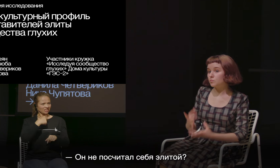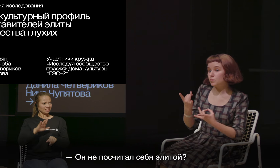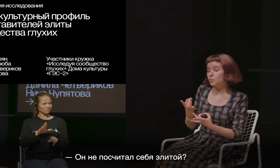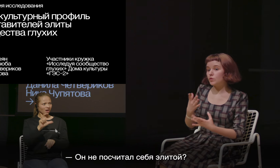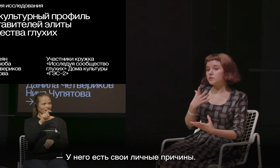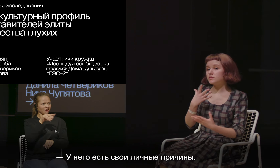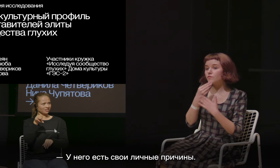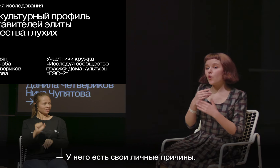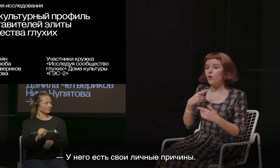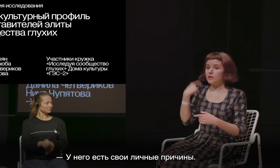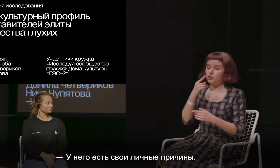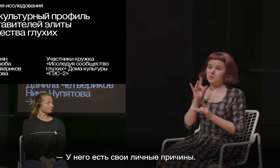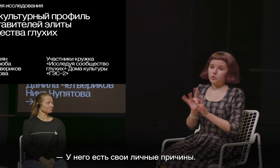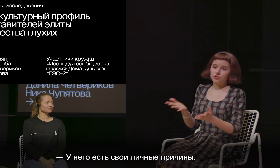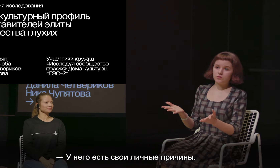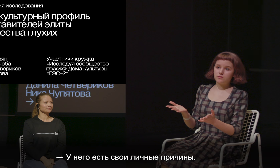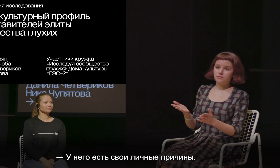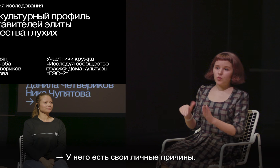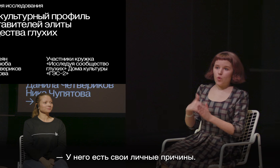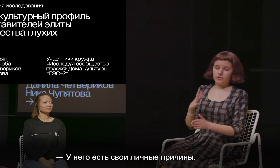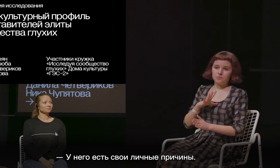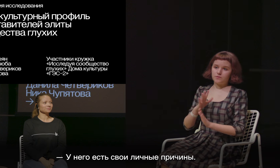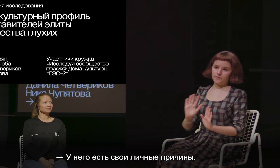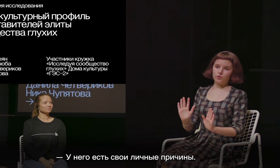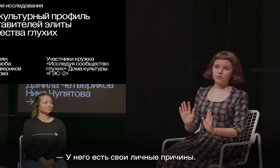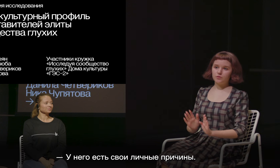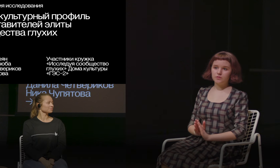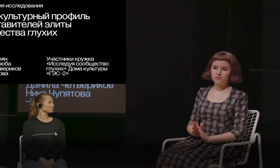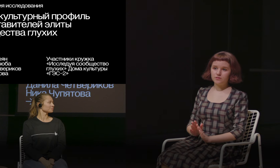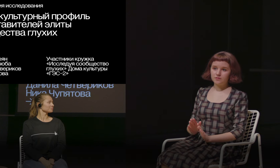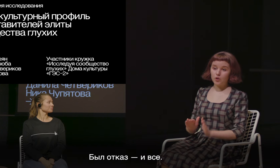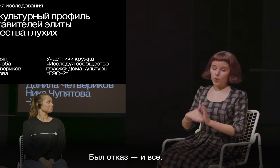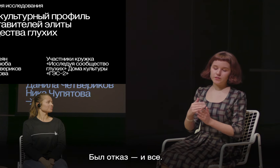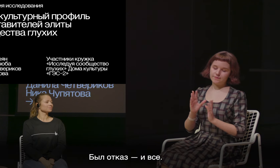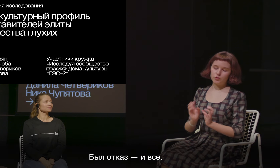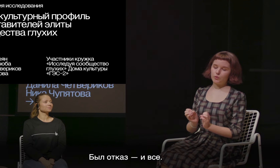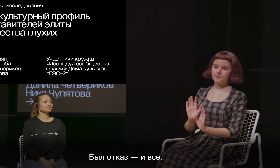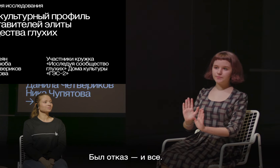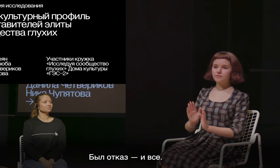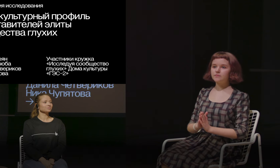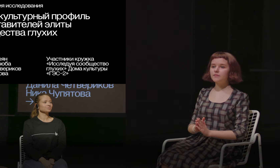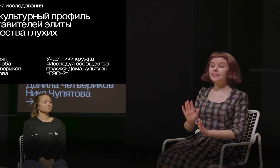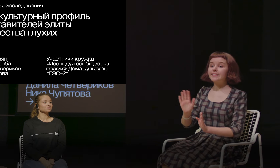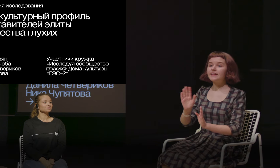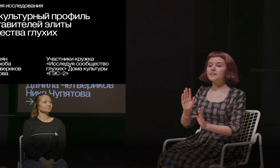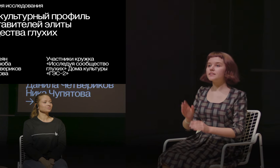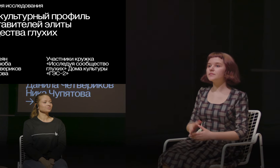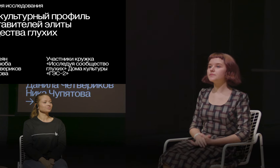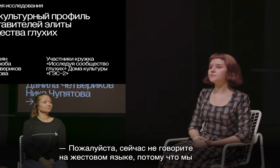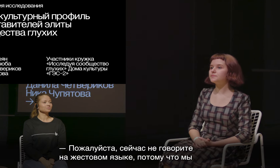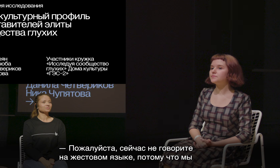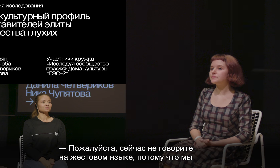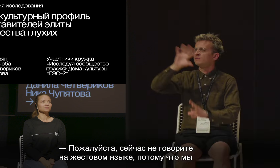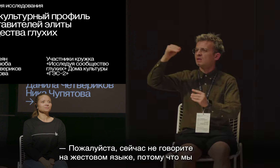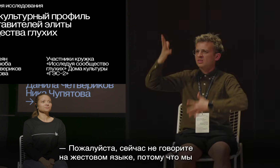Он не посчитал себя элитой? У него есть свои личные причины. Был отказ и все. Мы не разбирали. Он не согласился? Нет.